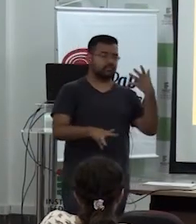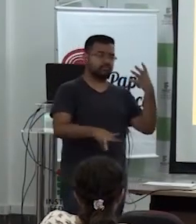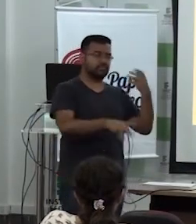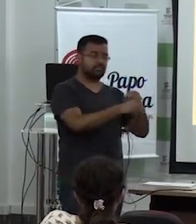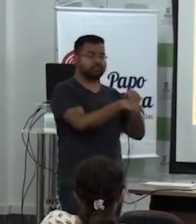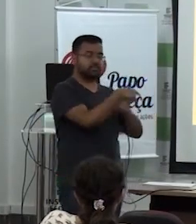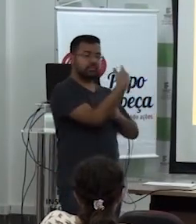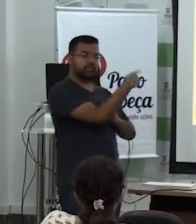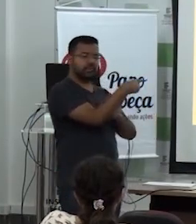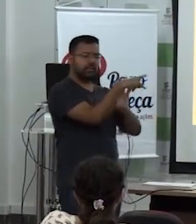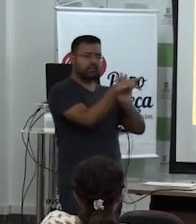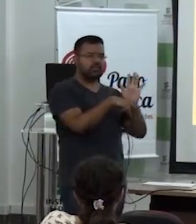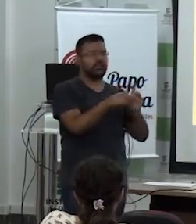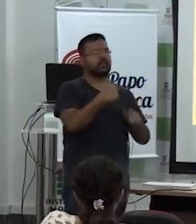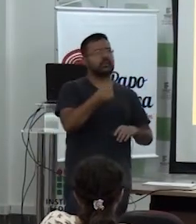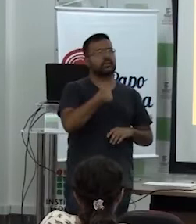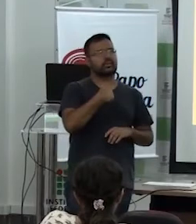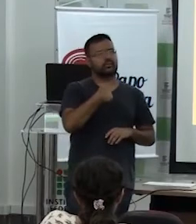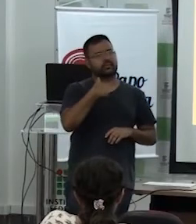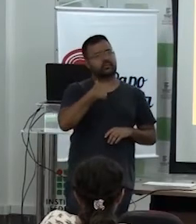Marisa, eu não tenho assim